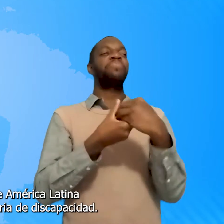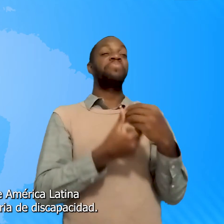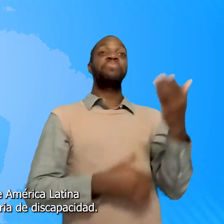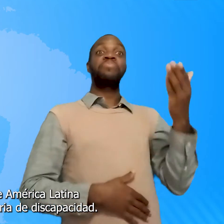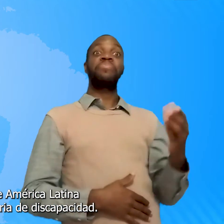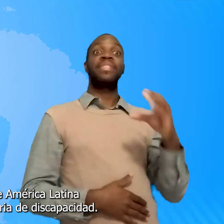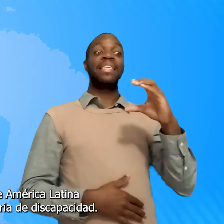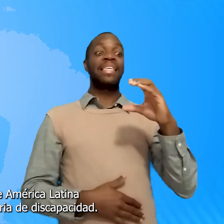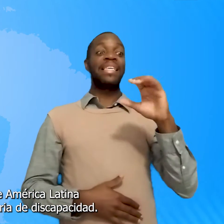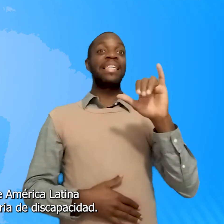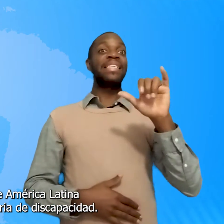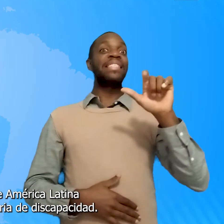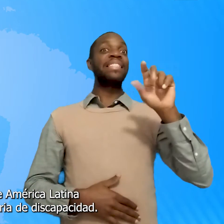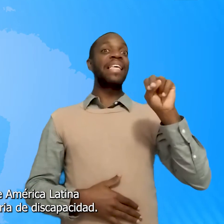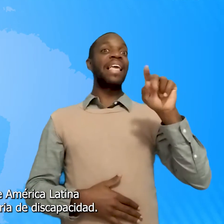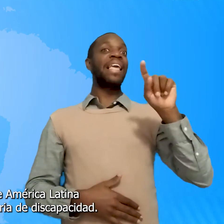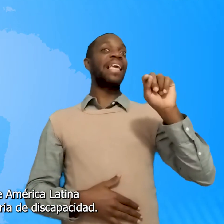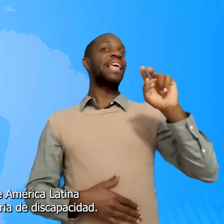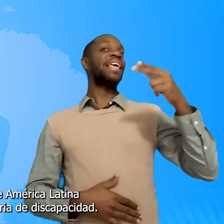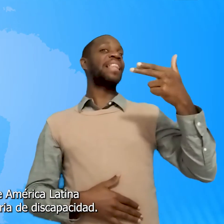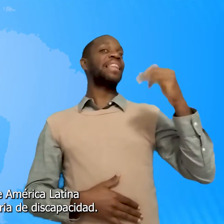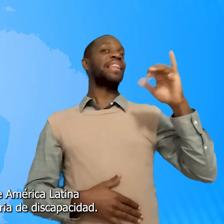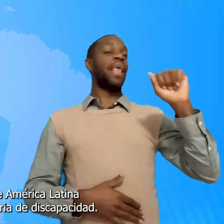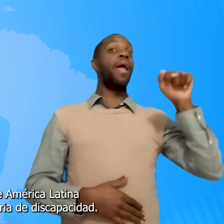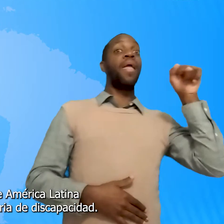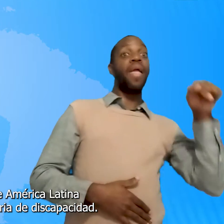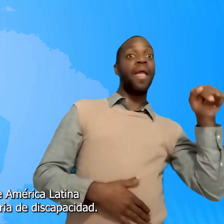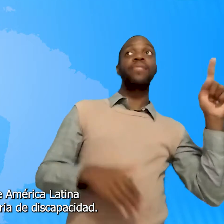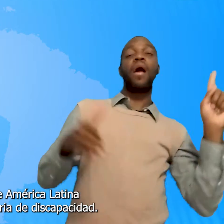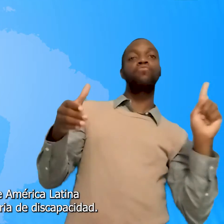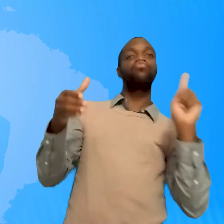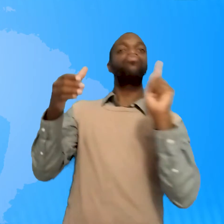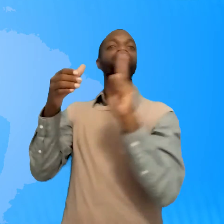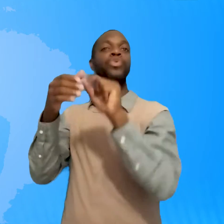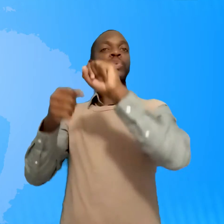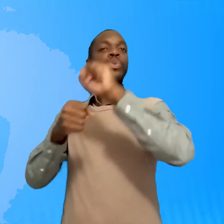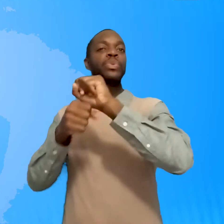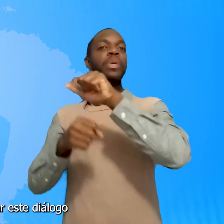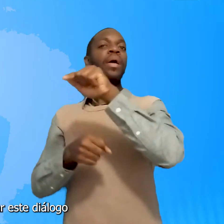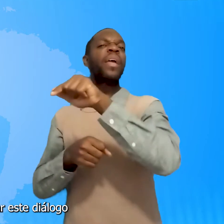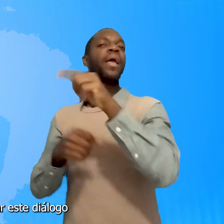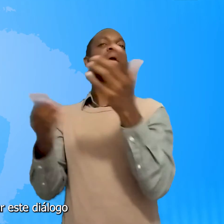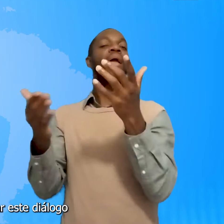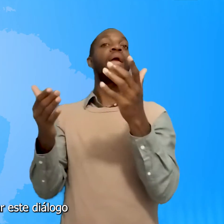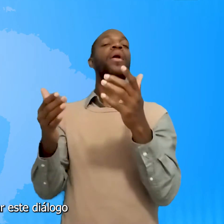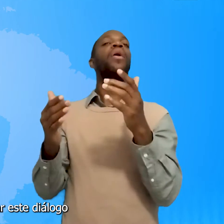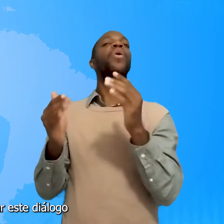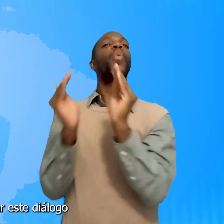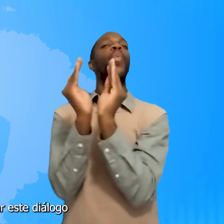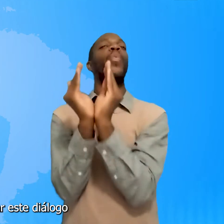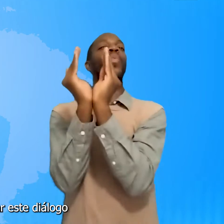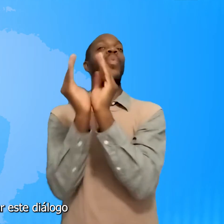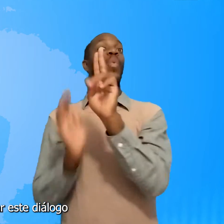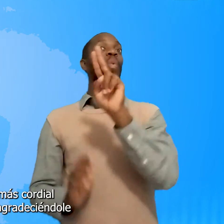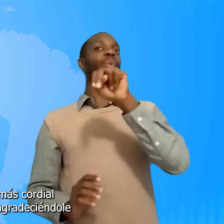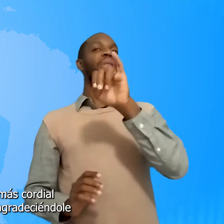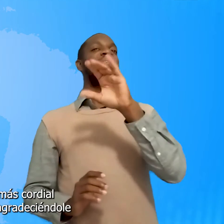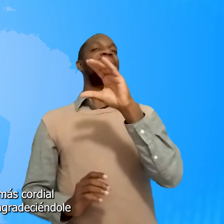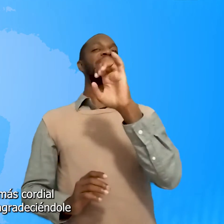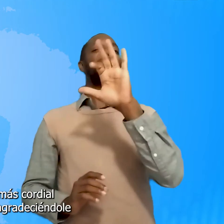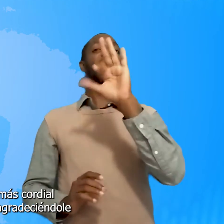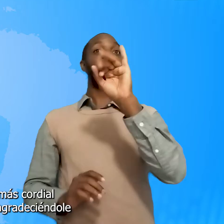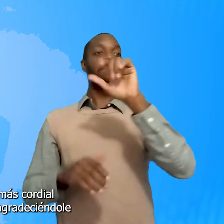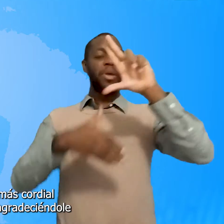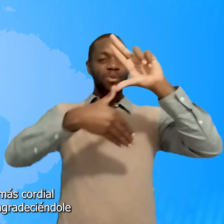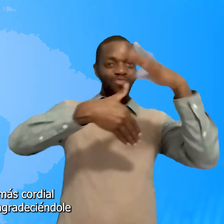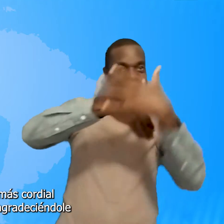para la región de América Latina y el Caribe en materia de discapacidad. Vamos a iniciar este diálogo dándole